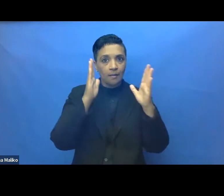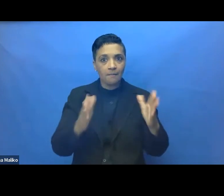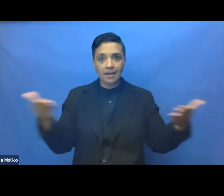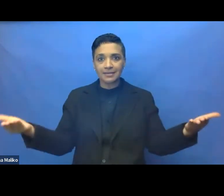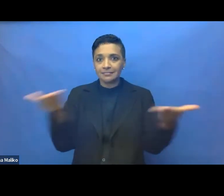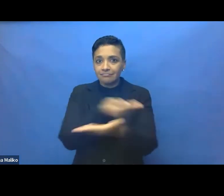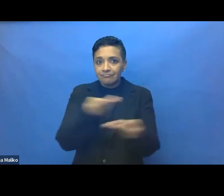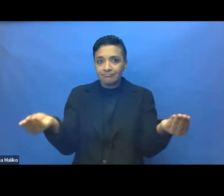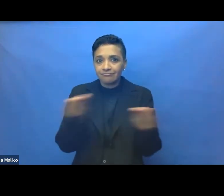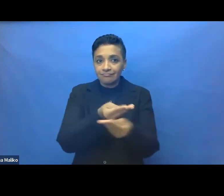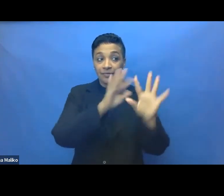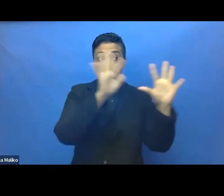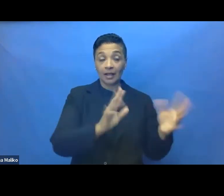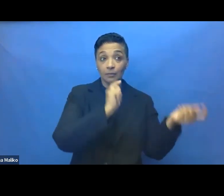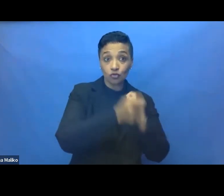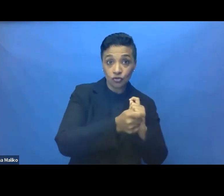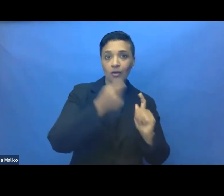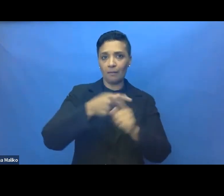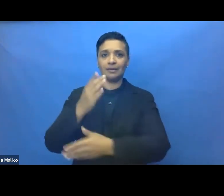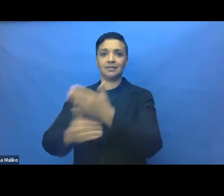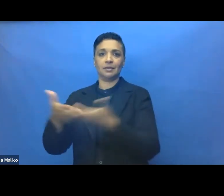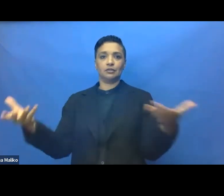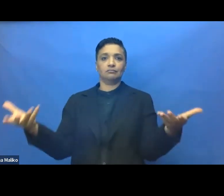sensibiliser les groupes.